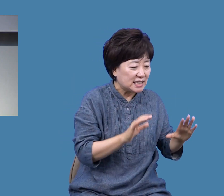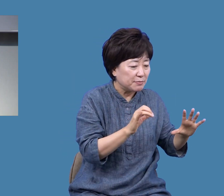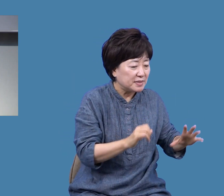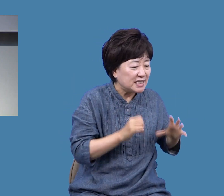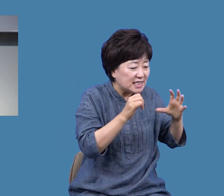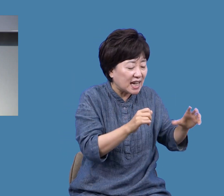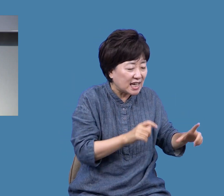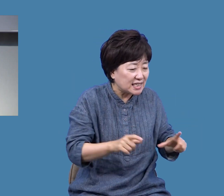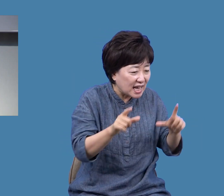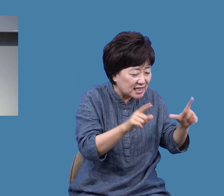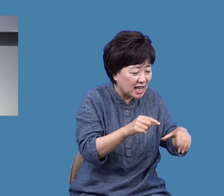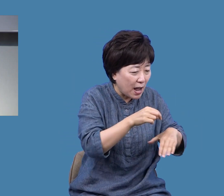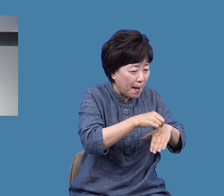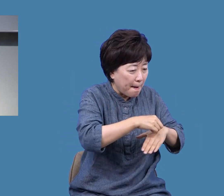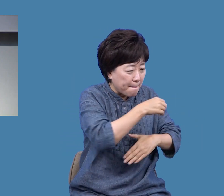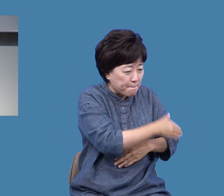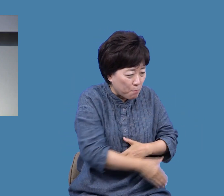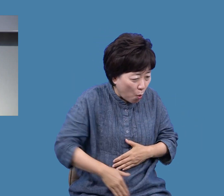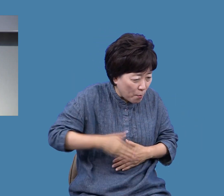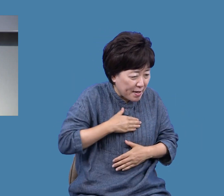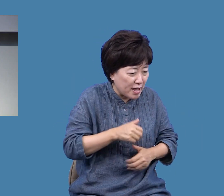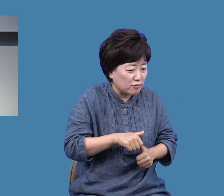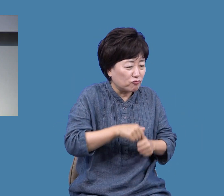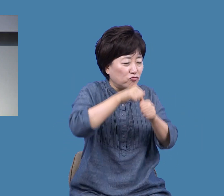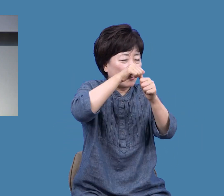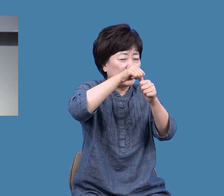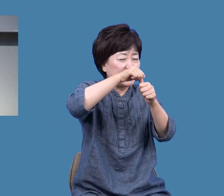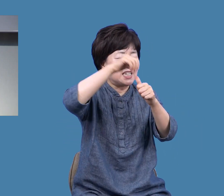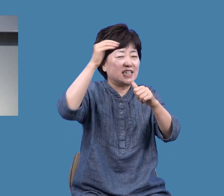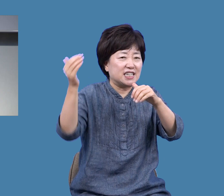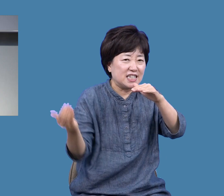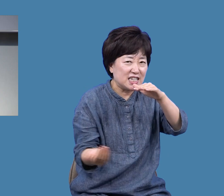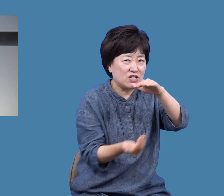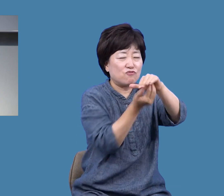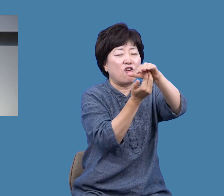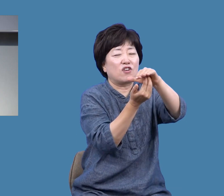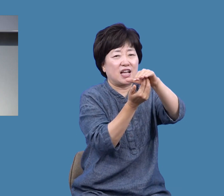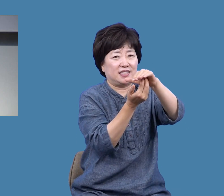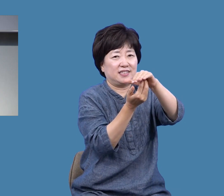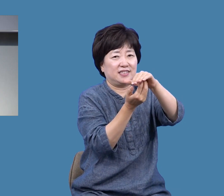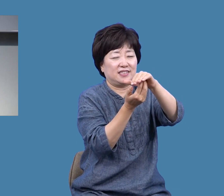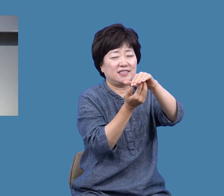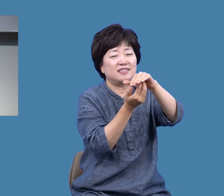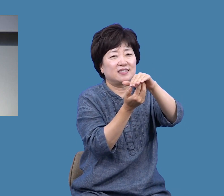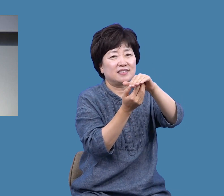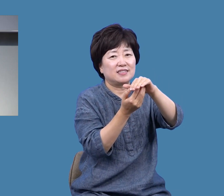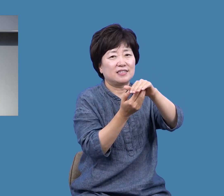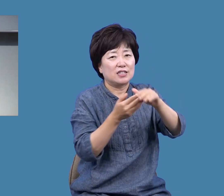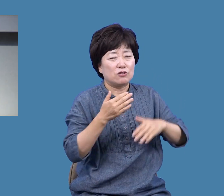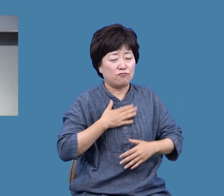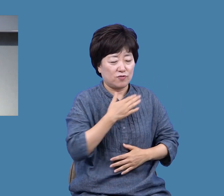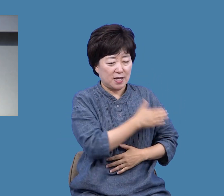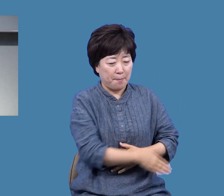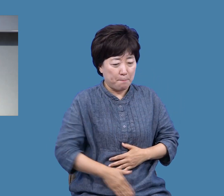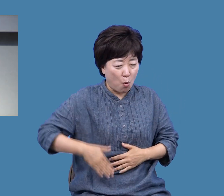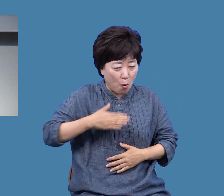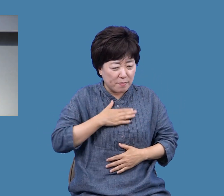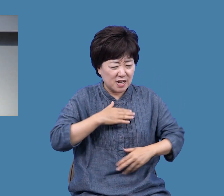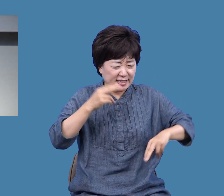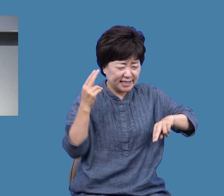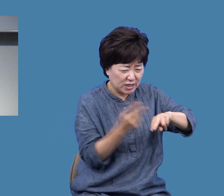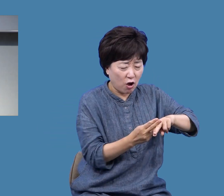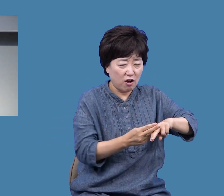신앙생활은 몸의 구원을 이루어가는 거예요. 몸의 구원을 이루어가는 것은 우리의 몸을 쳐서